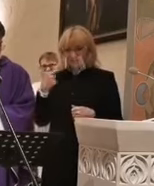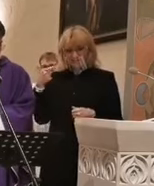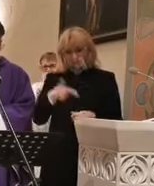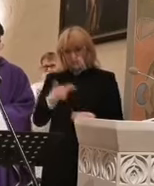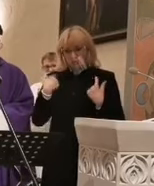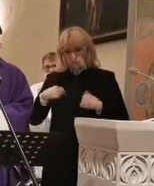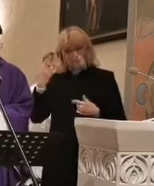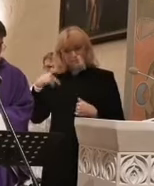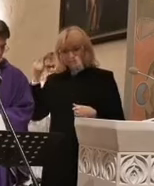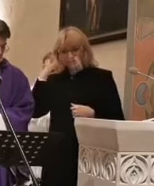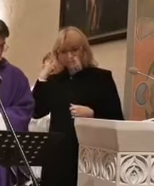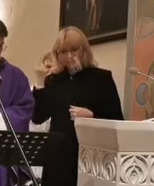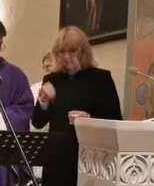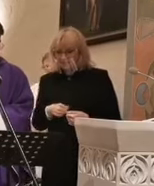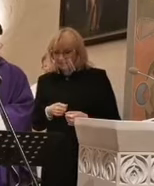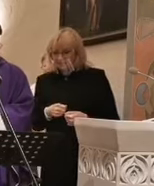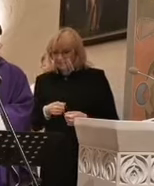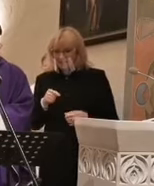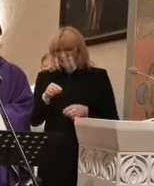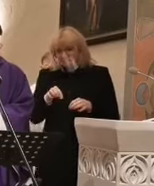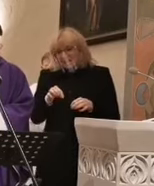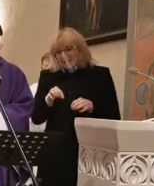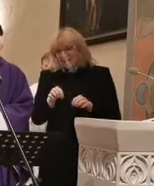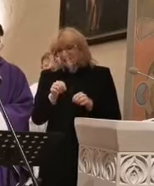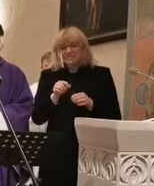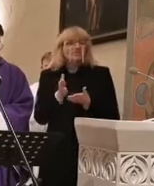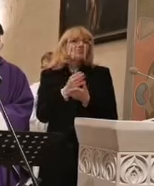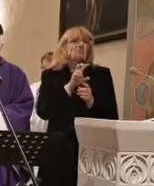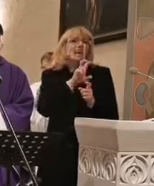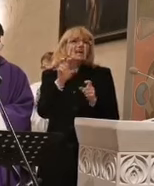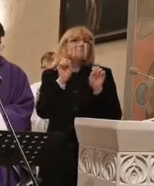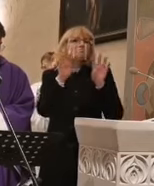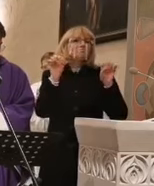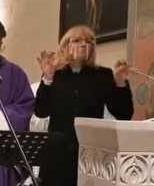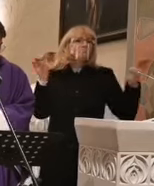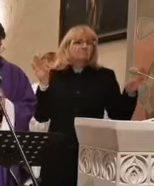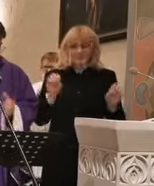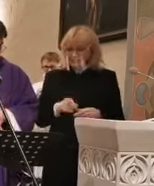Sfortunatamente la pandemia di coronavirus sta